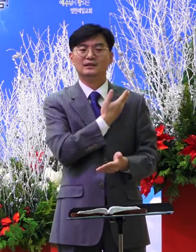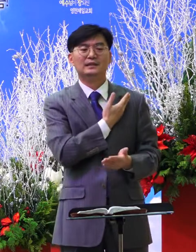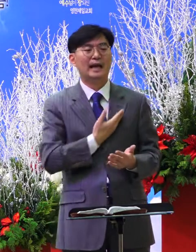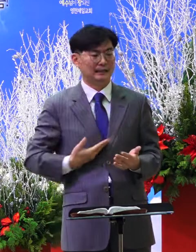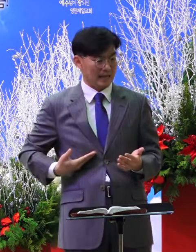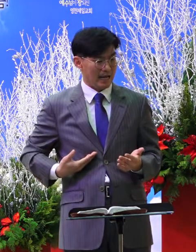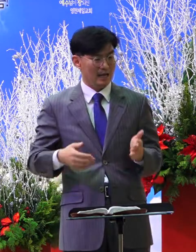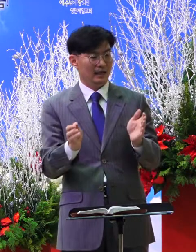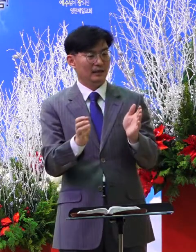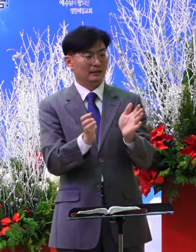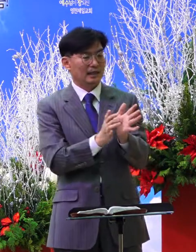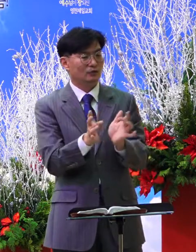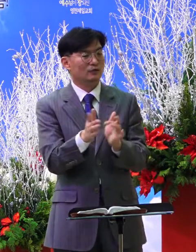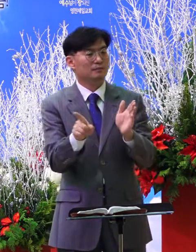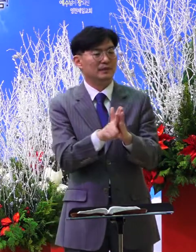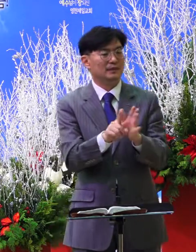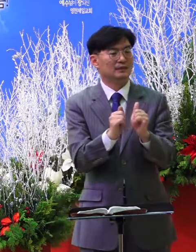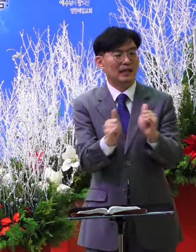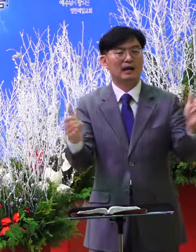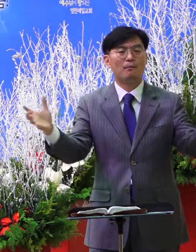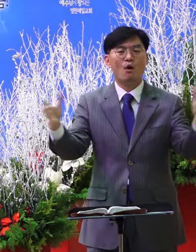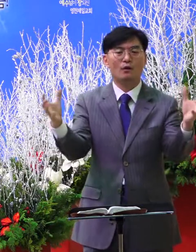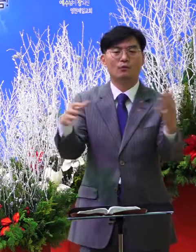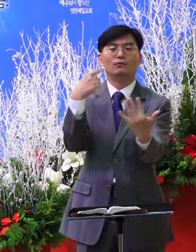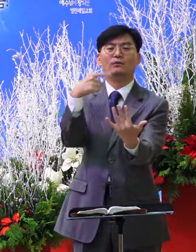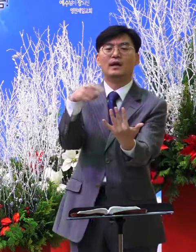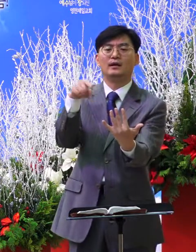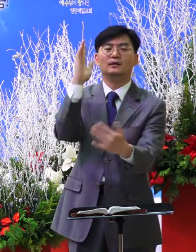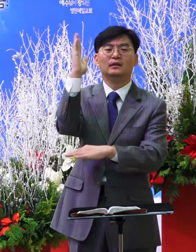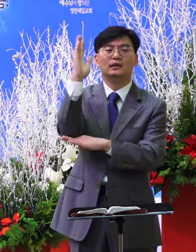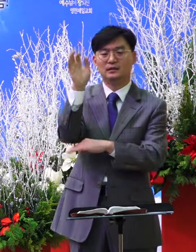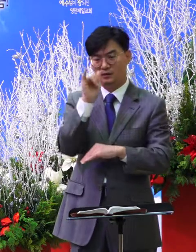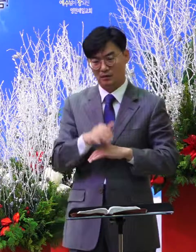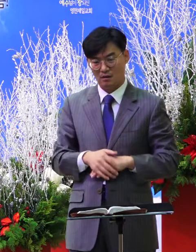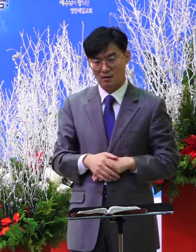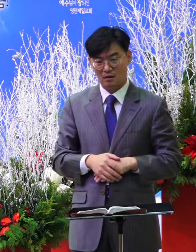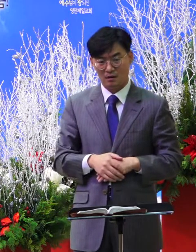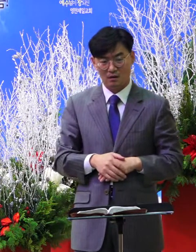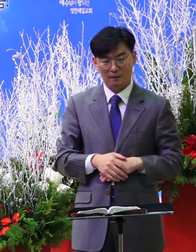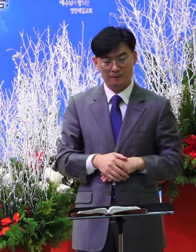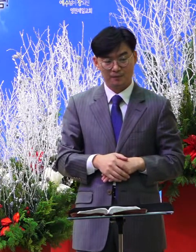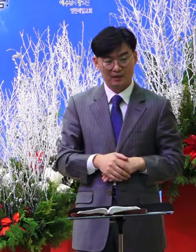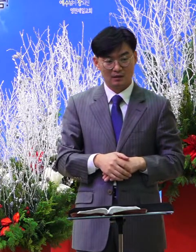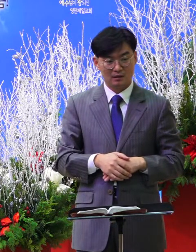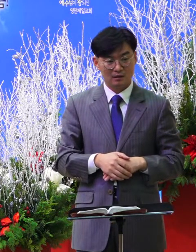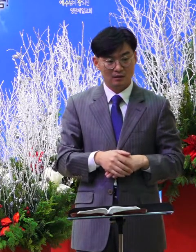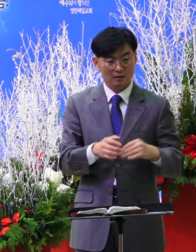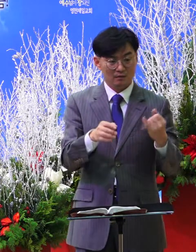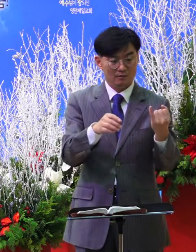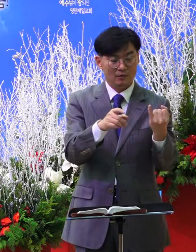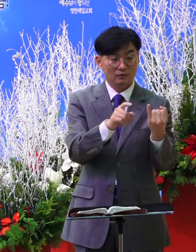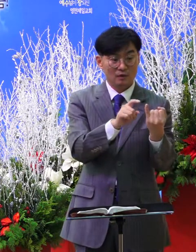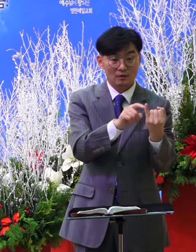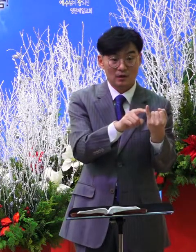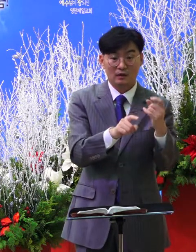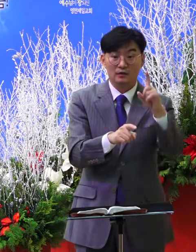여러분, 슬기로운 다섯 처녀 그리고 미련한 다섯 처녀 이 10사람이 신랑이 오시기를